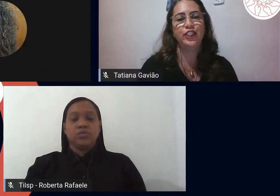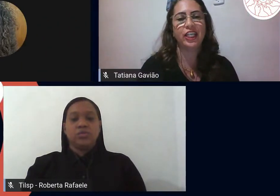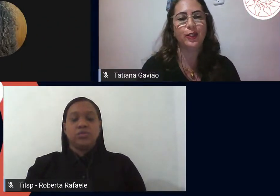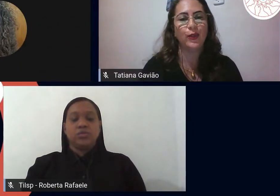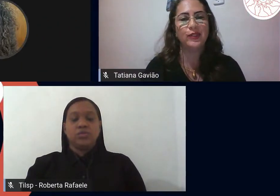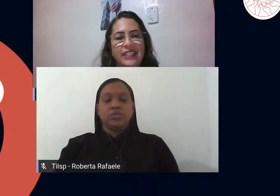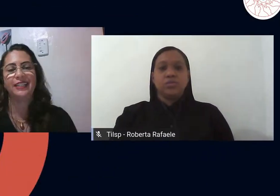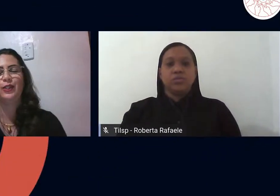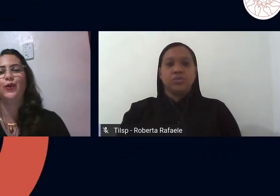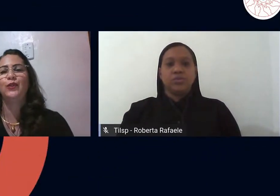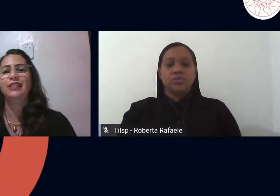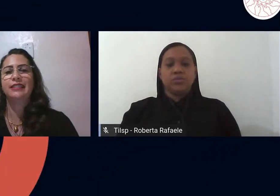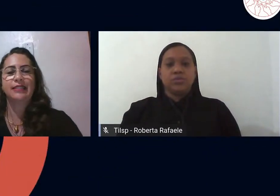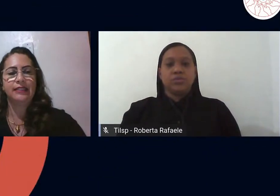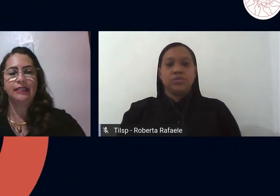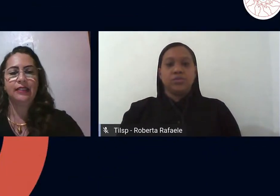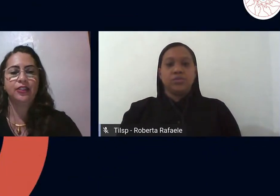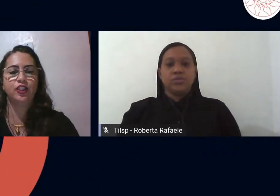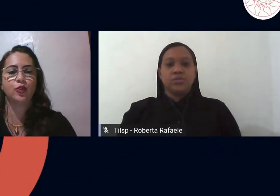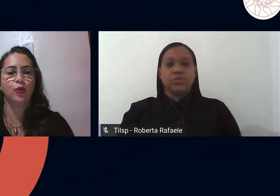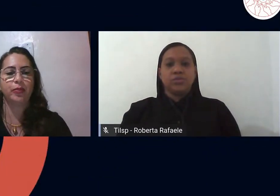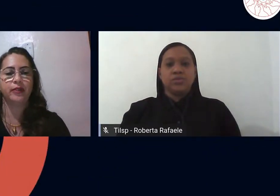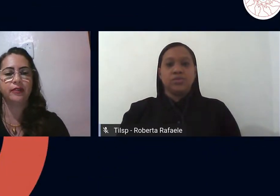Tatiana. O seu